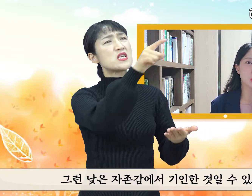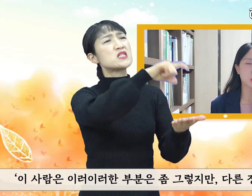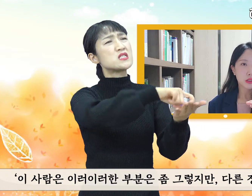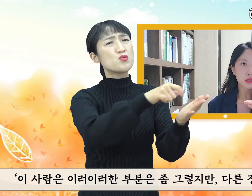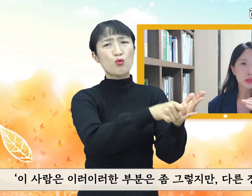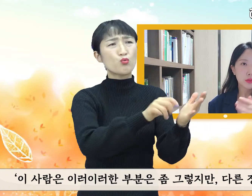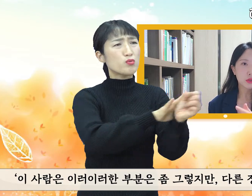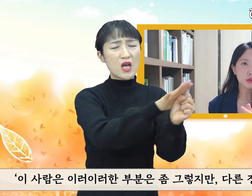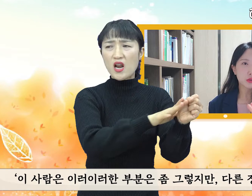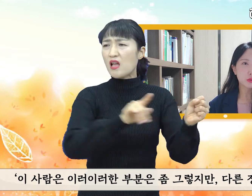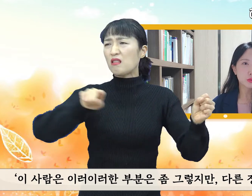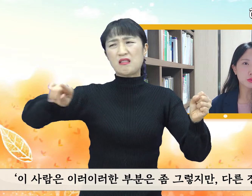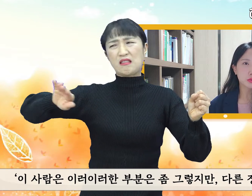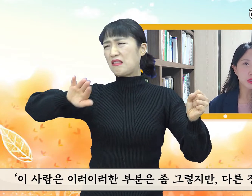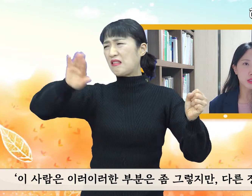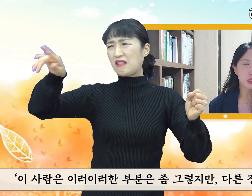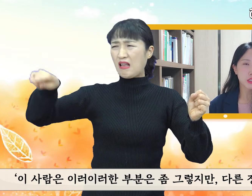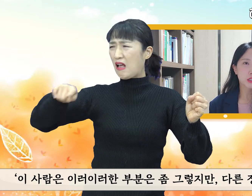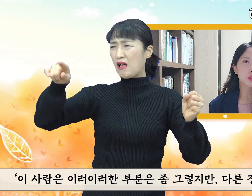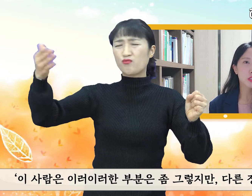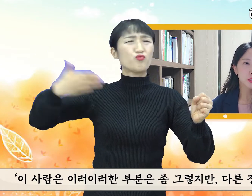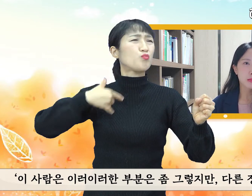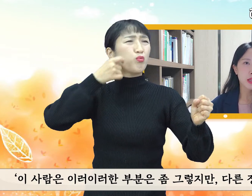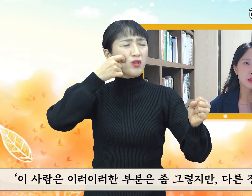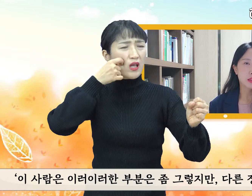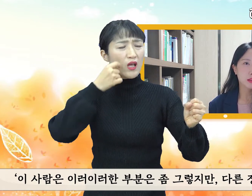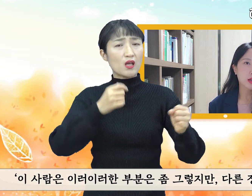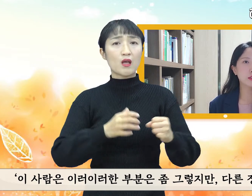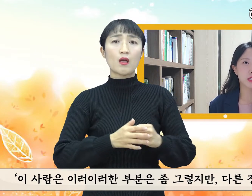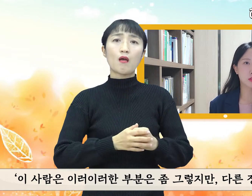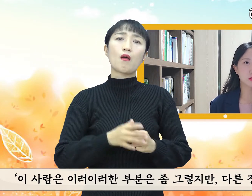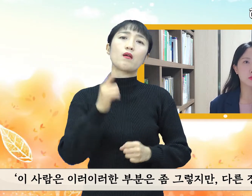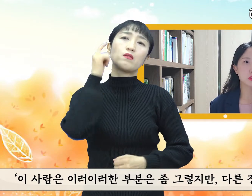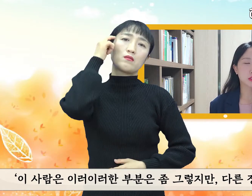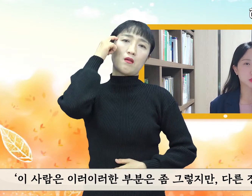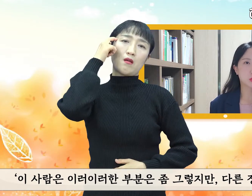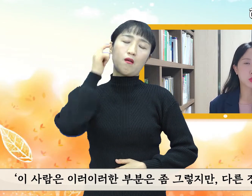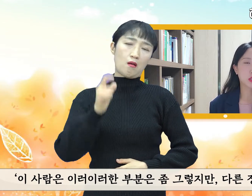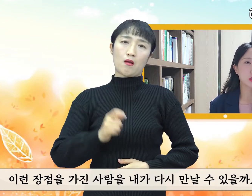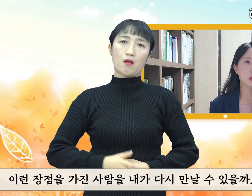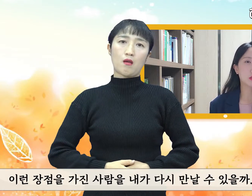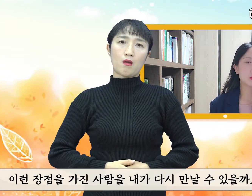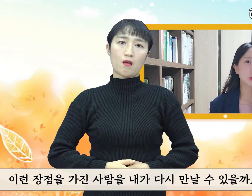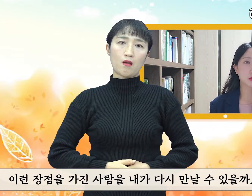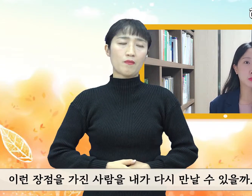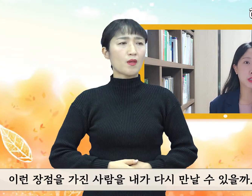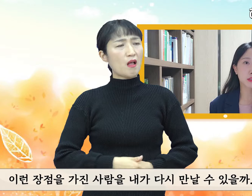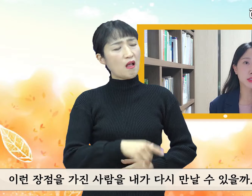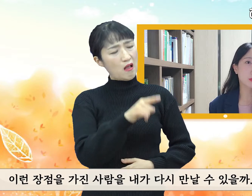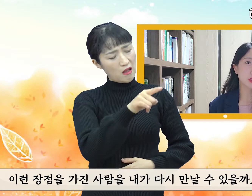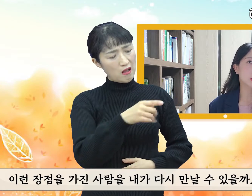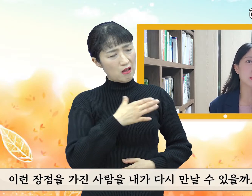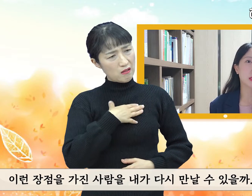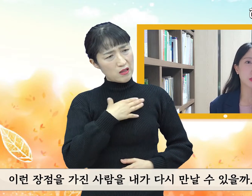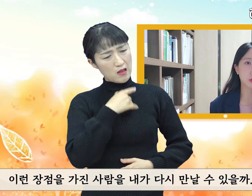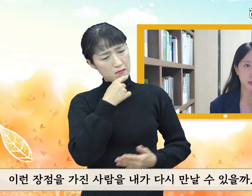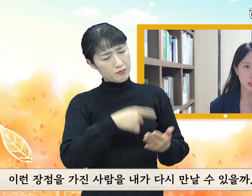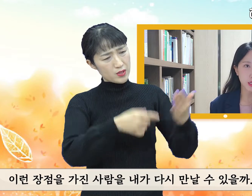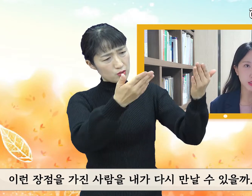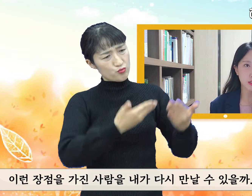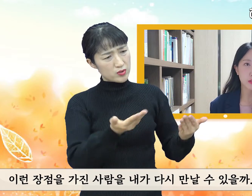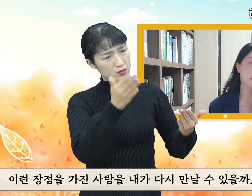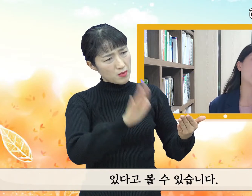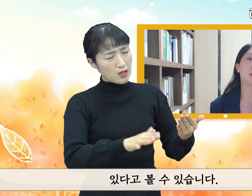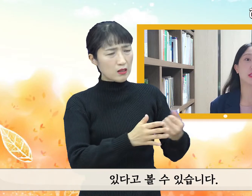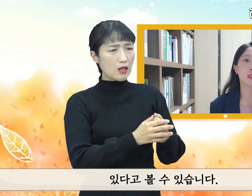있고, 또 이 사람은 이런 부분은 굉장히 그렇지만 다른 장점들이 있어. 그러니까 이런 장점을 가진 사람 내가 다시 만날 수